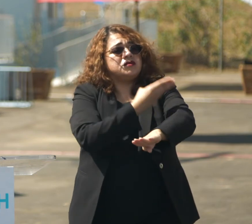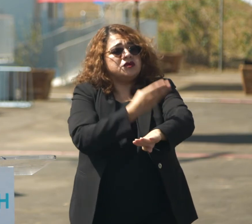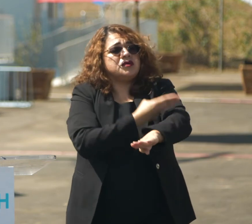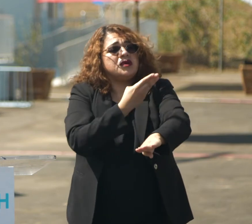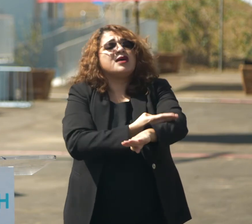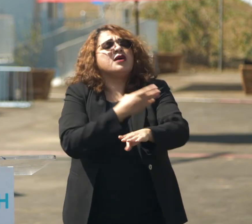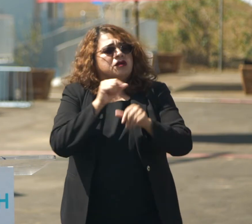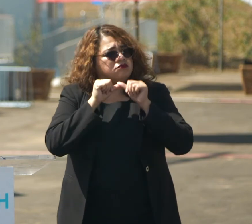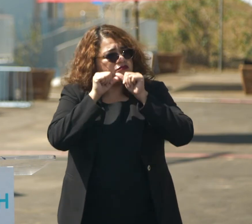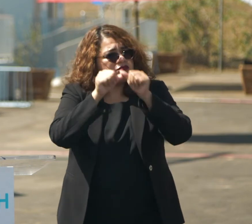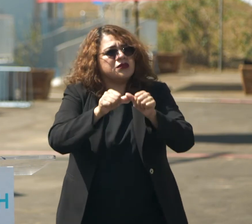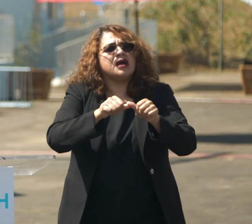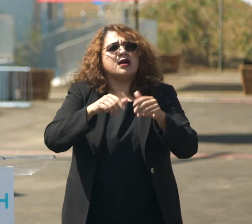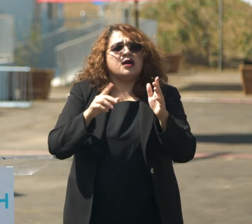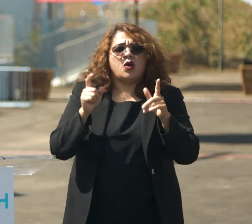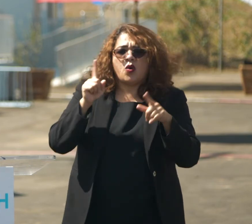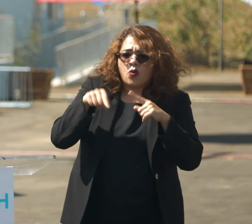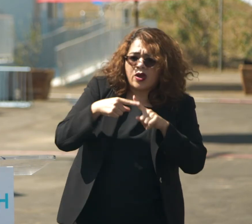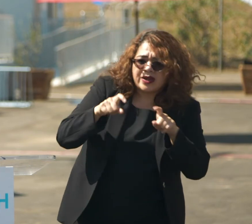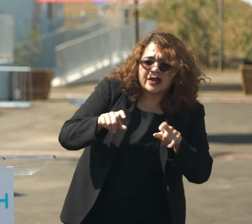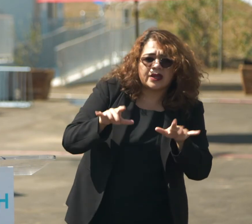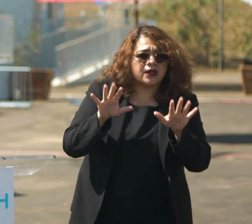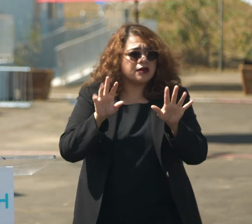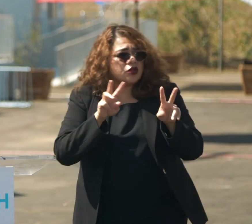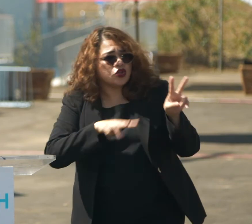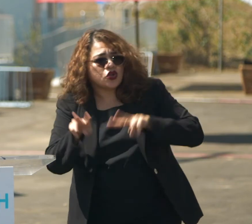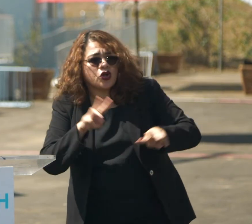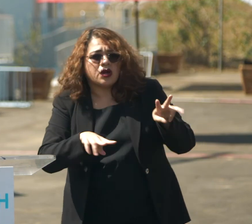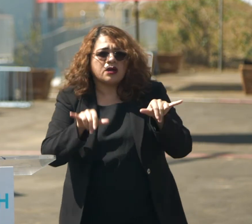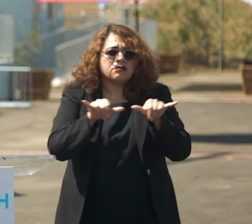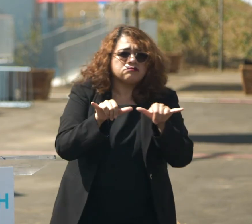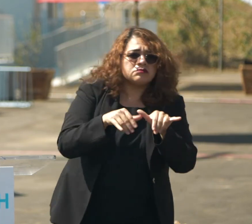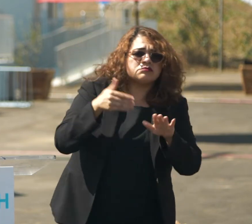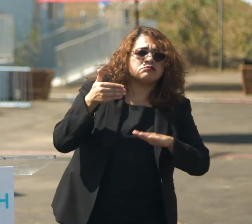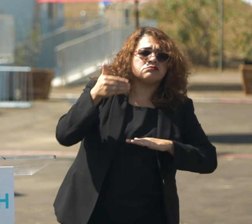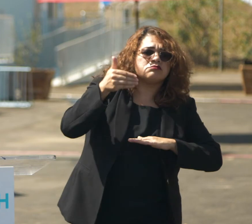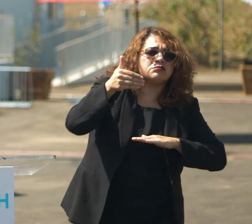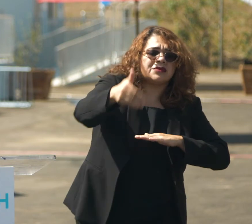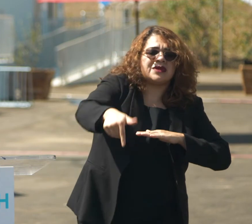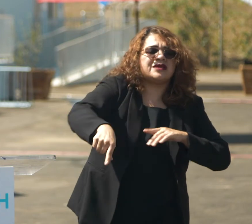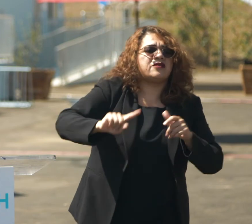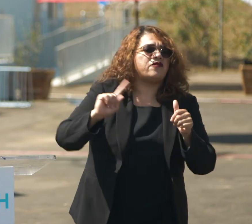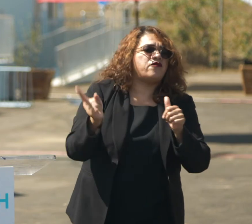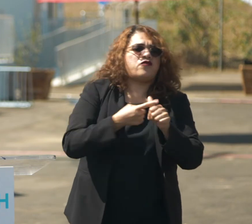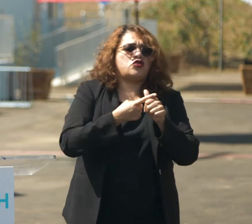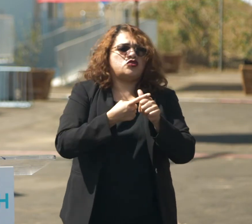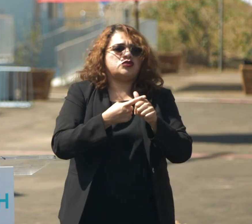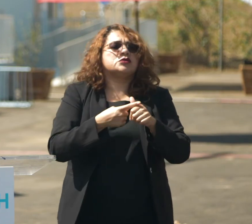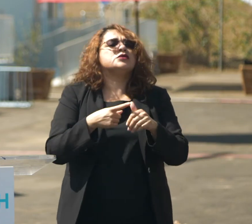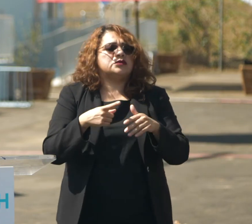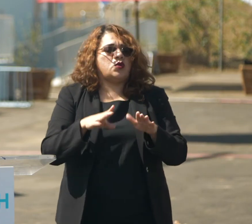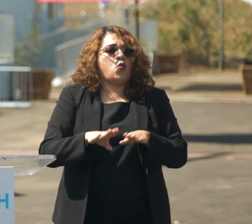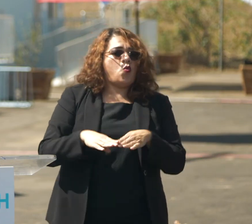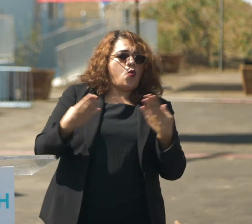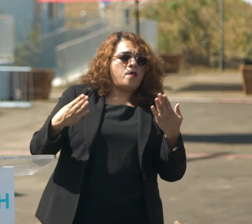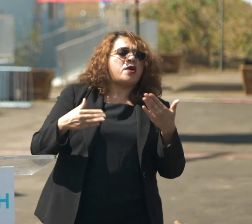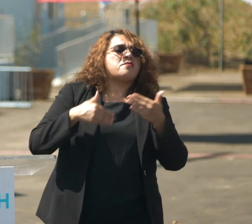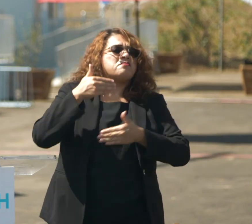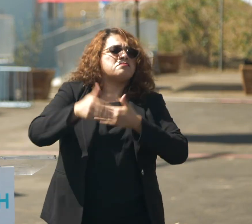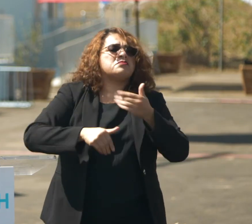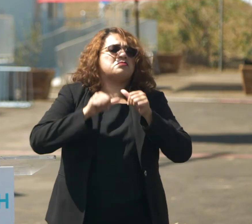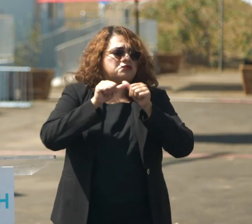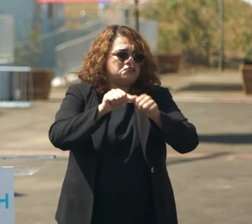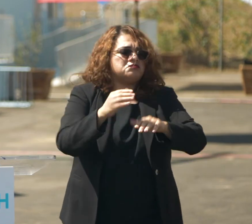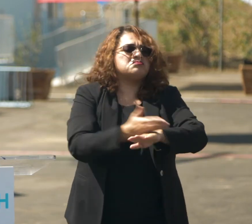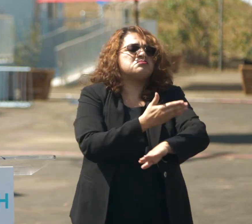de servicios a las personas sin hogar y aquellos en riesgo de quedarse sin hogar, especialmente durante esta pandemia. Juntos